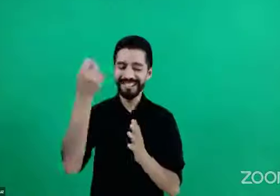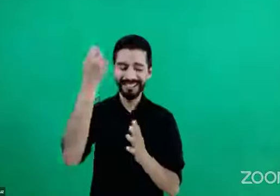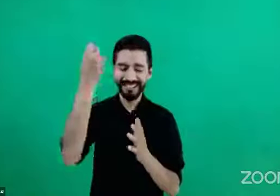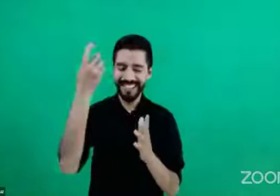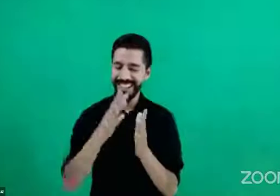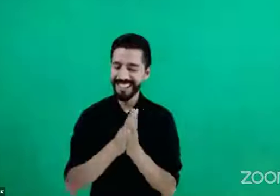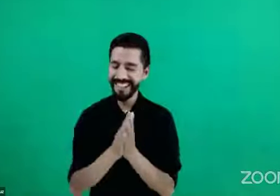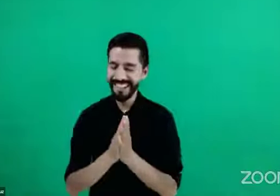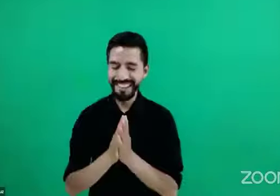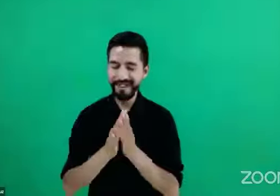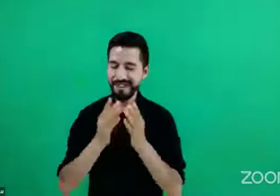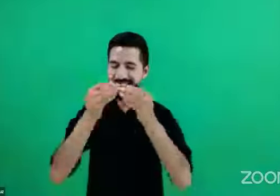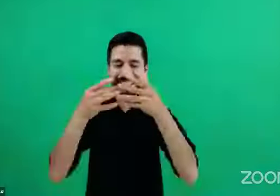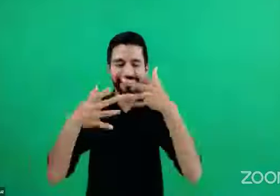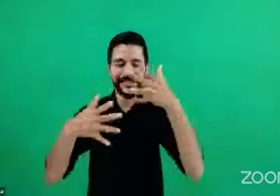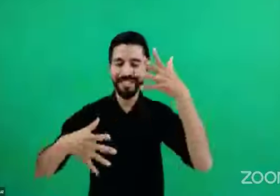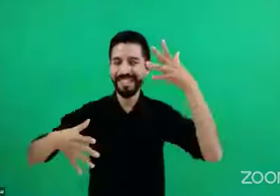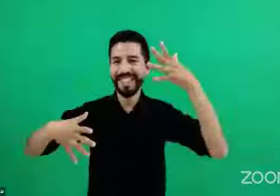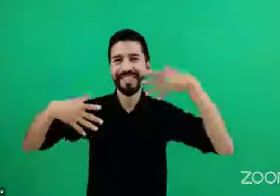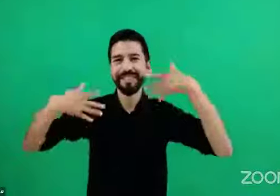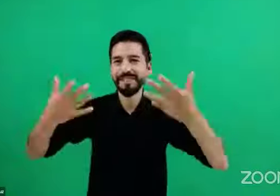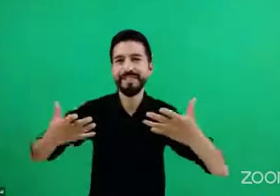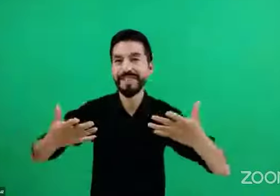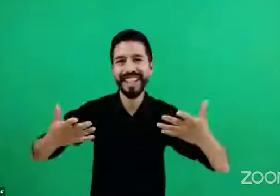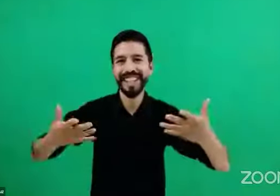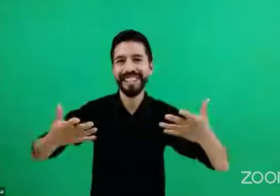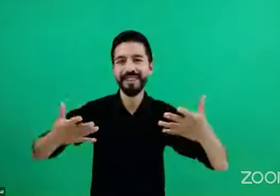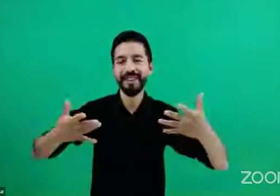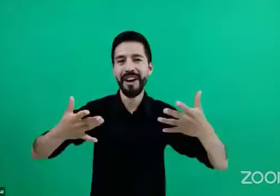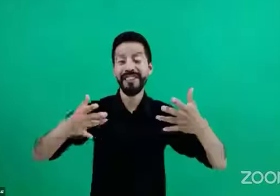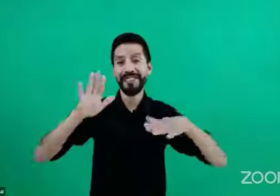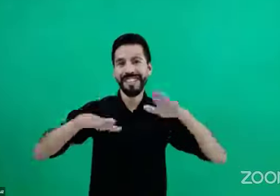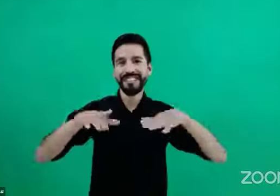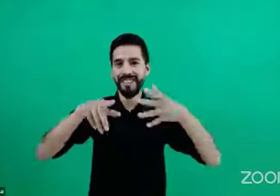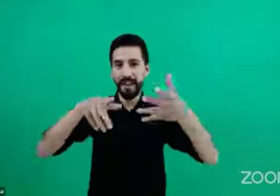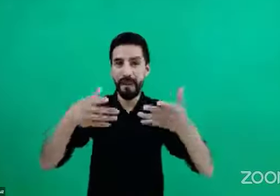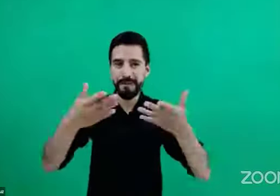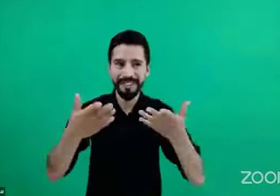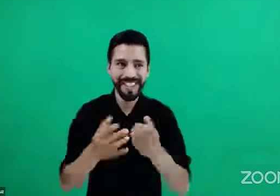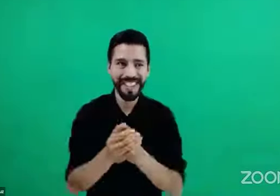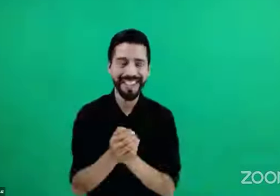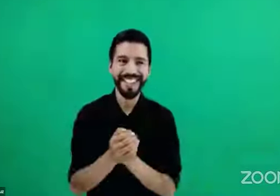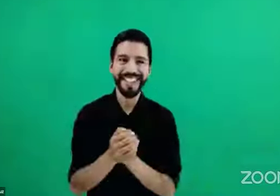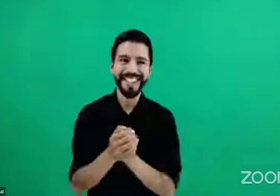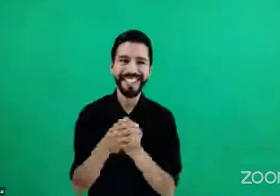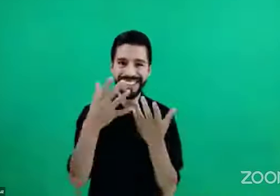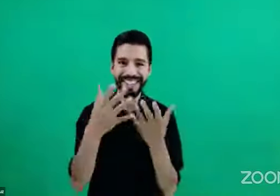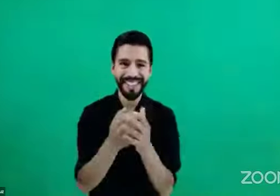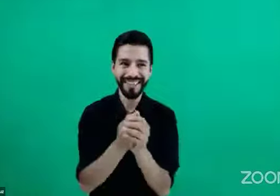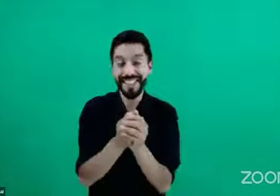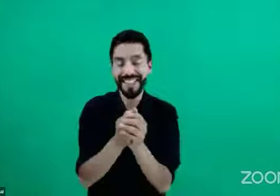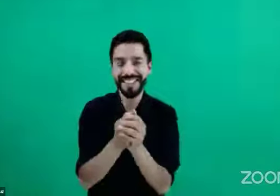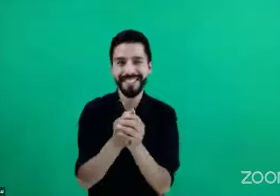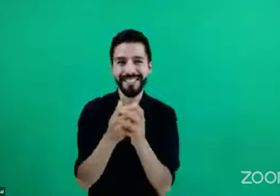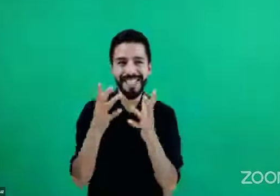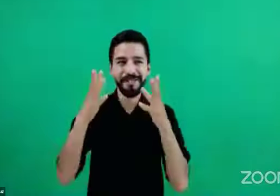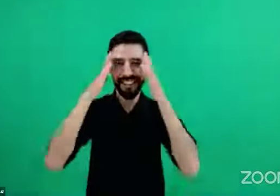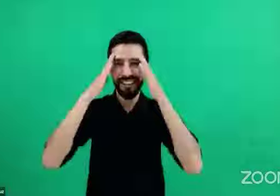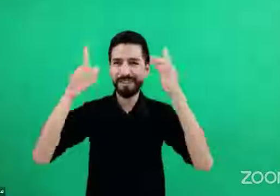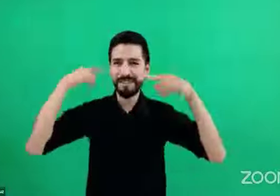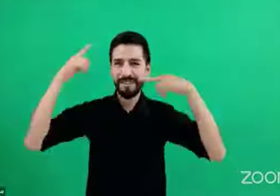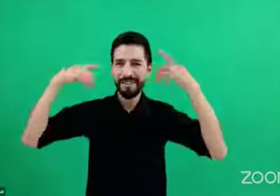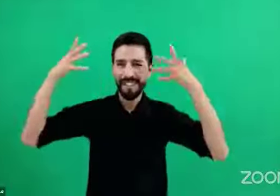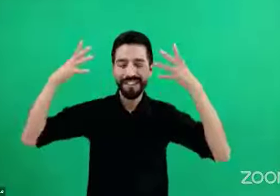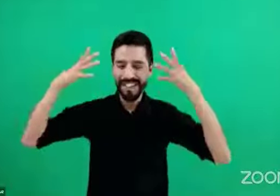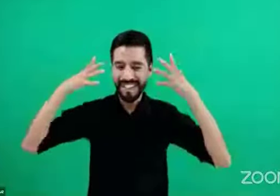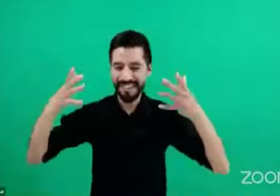la tecnología y podemos hacer mil cosas. Incluso yo sé que no a veces, o al menos él, y no sé, a mí